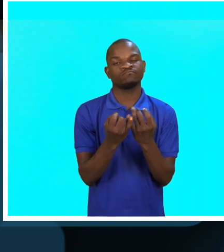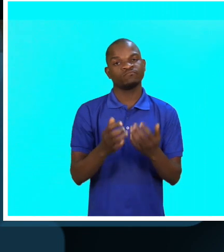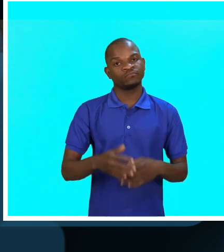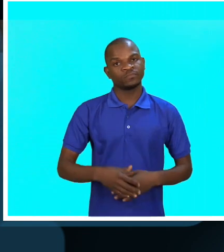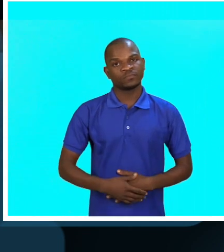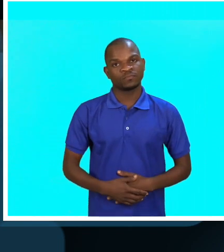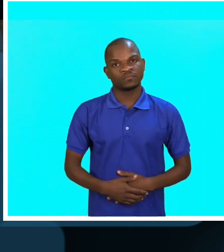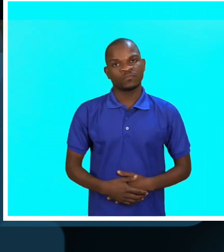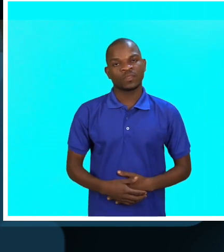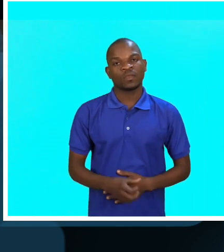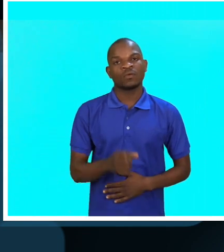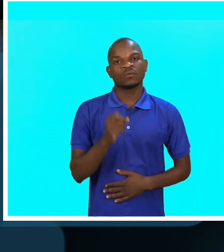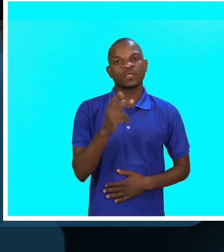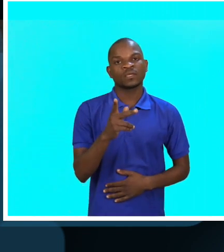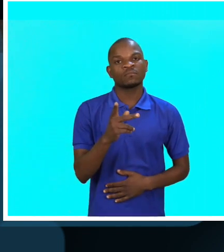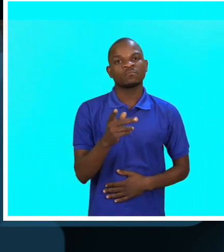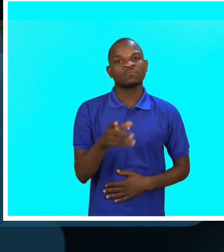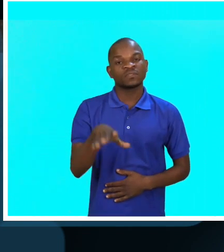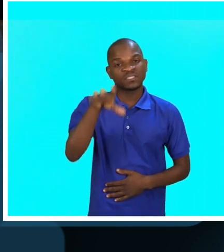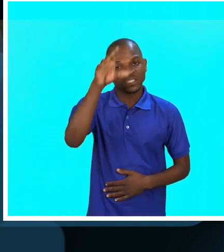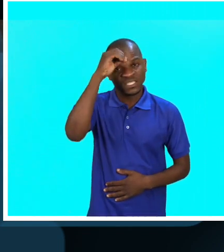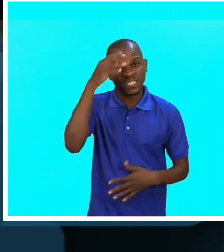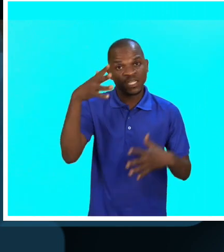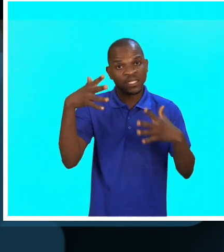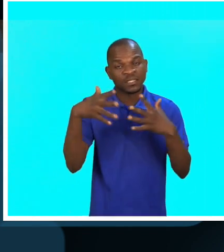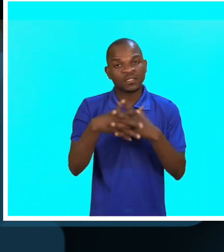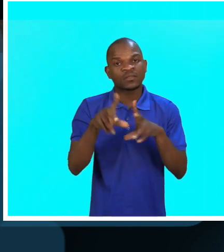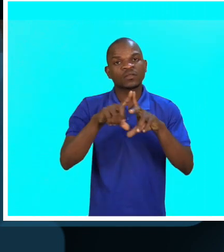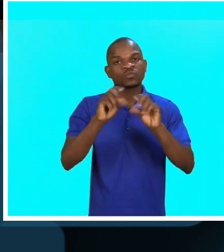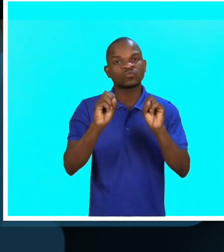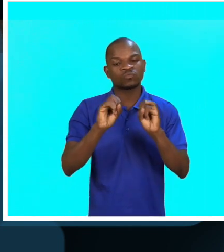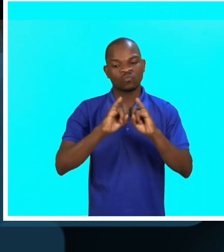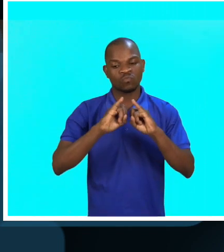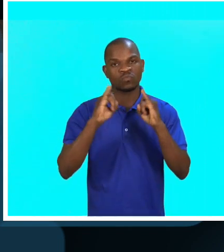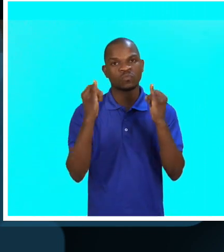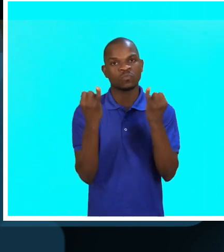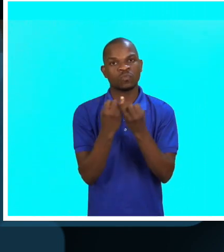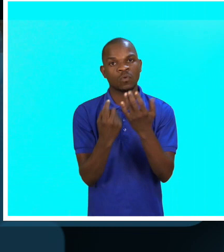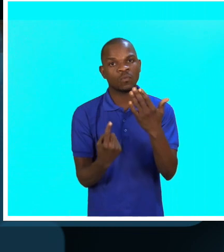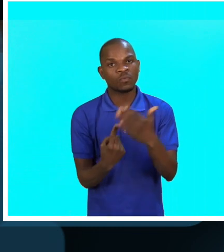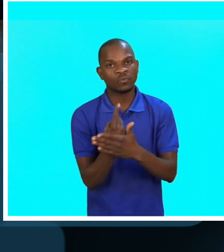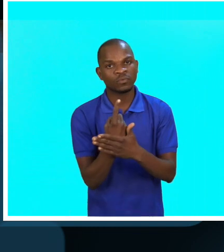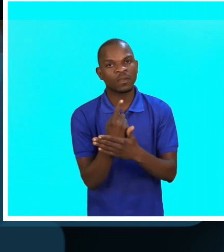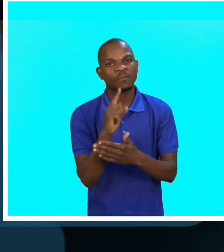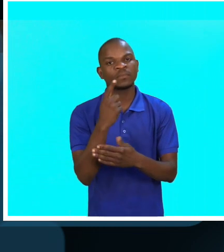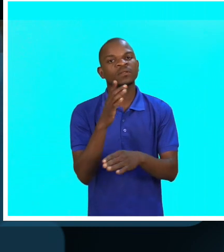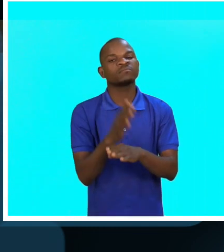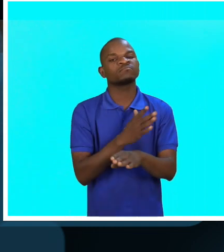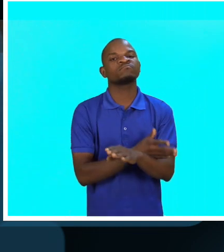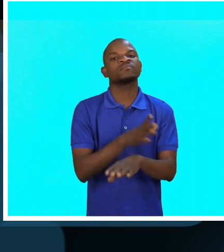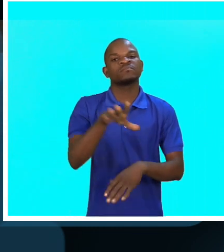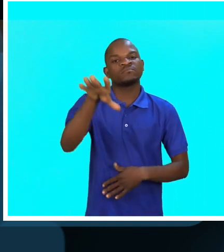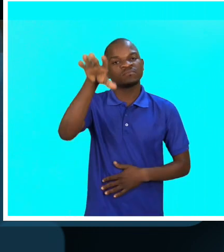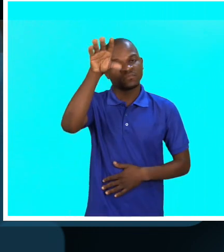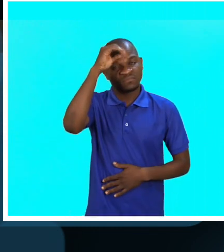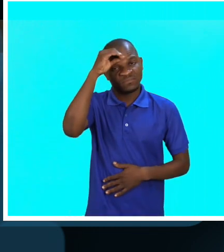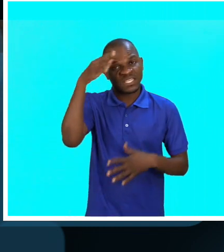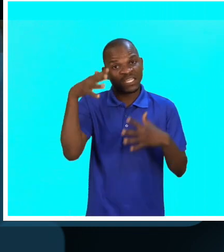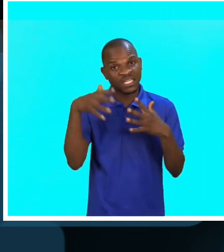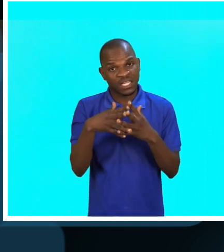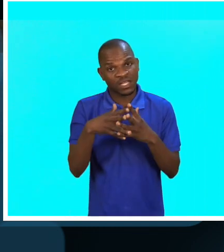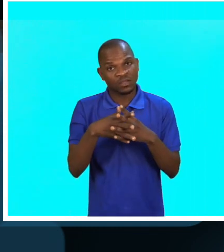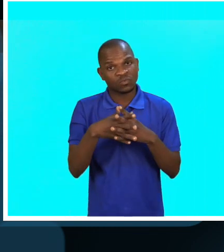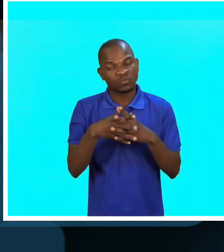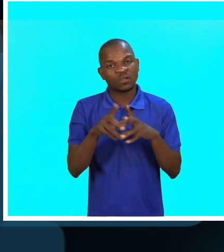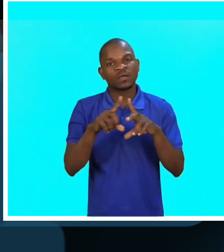Então, agora, para compreender melhor, né, a criação do centro, é preciso também entender um pouquinho o